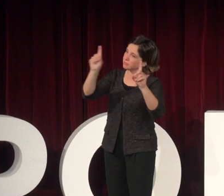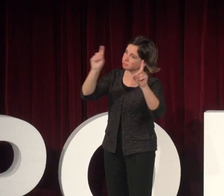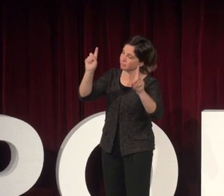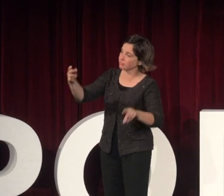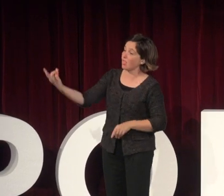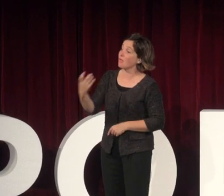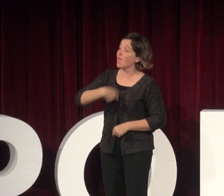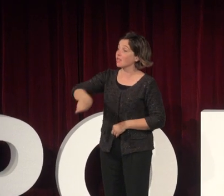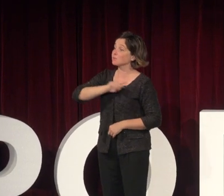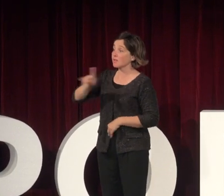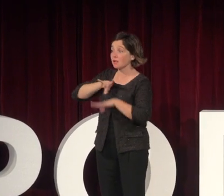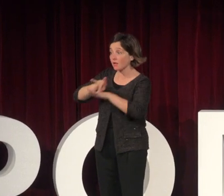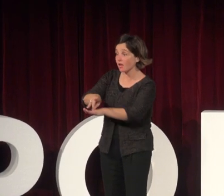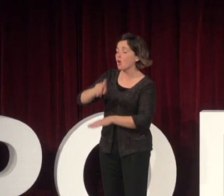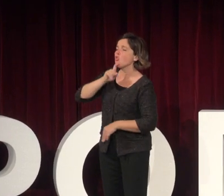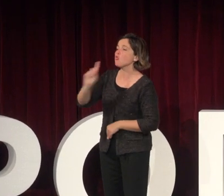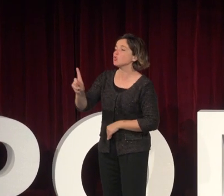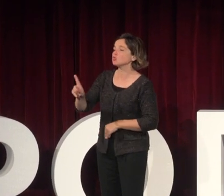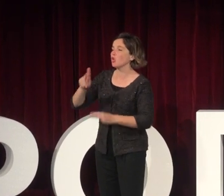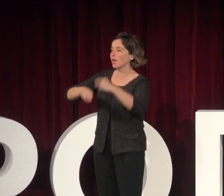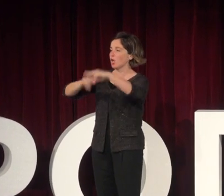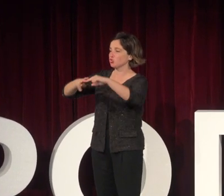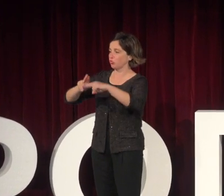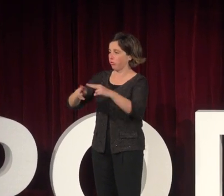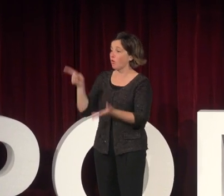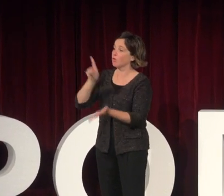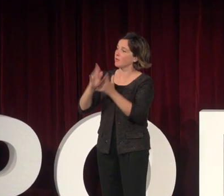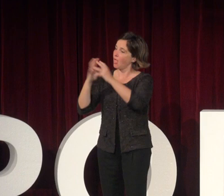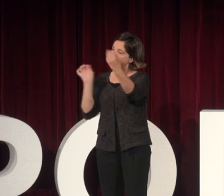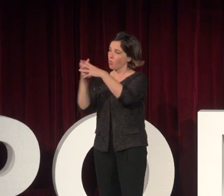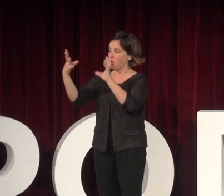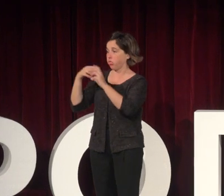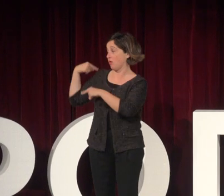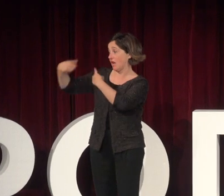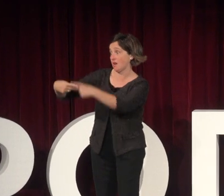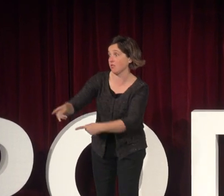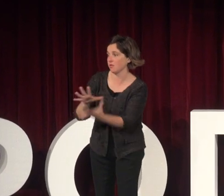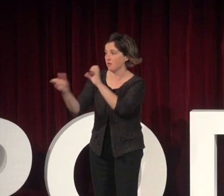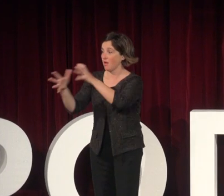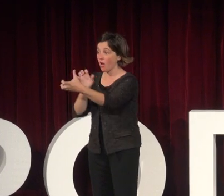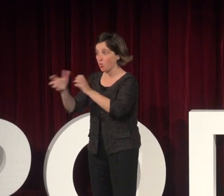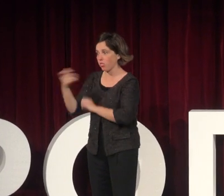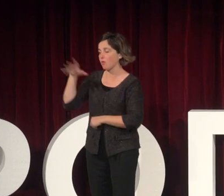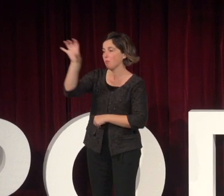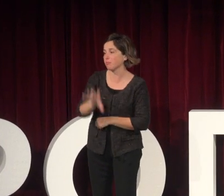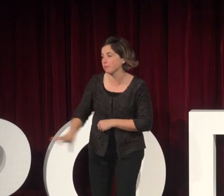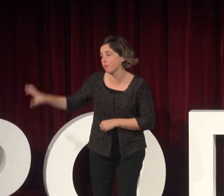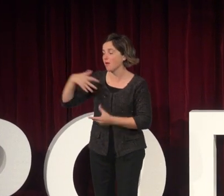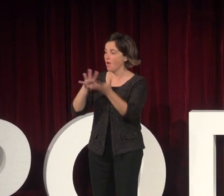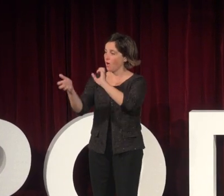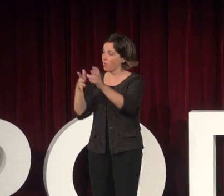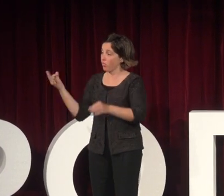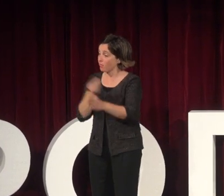que España solamente es viable a través de la reconstrucción de un acuerdo entre generaciones, de un acuerdo entre